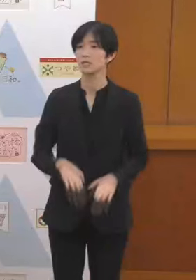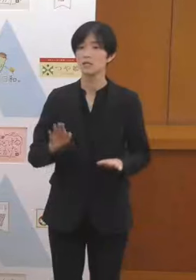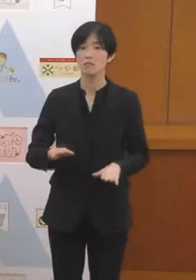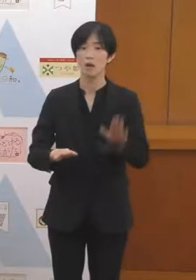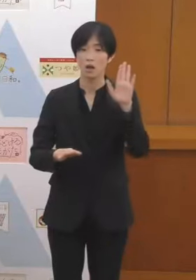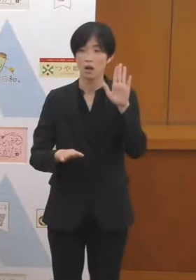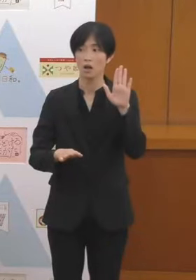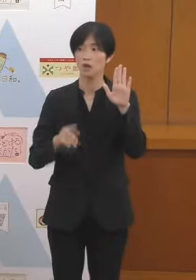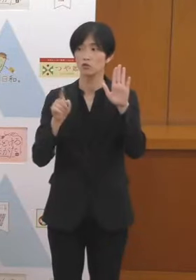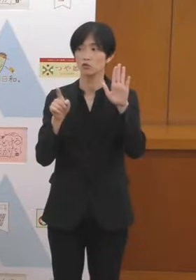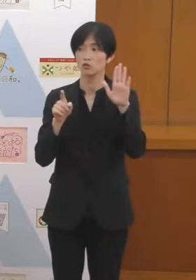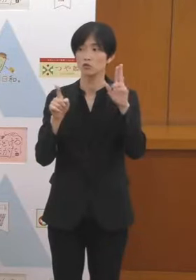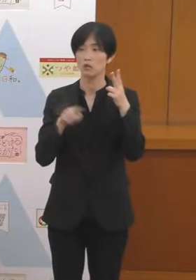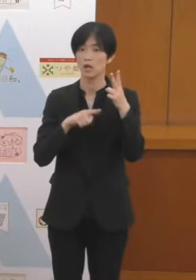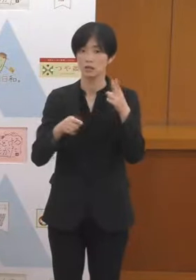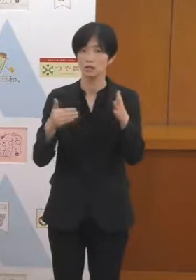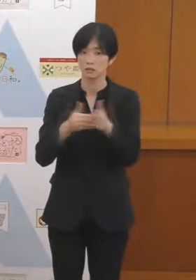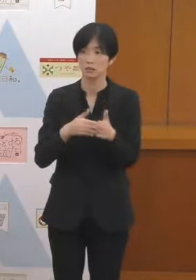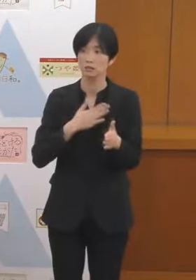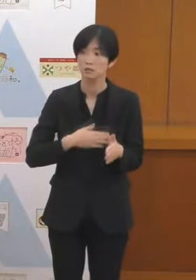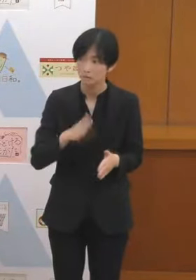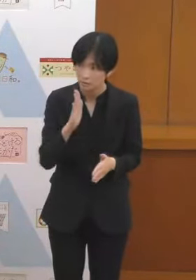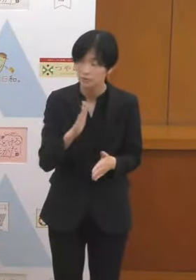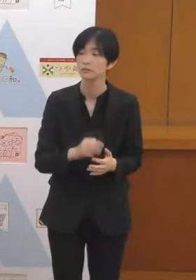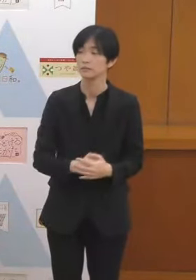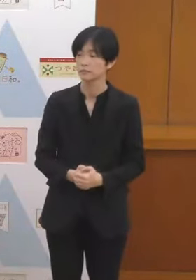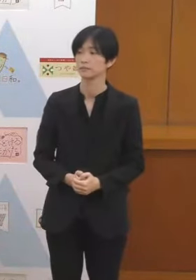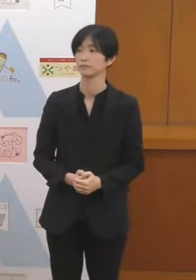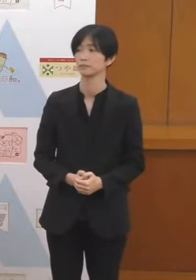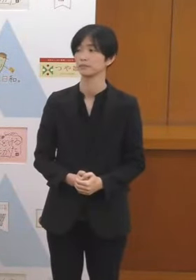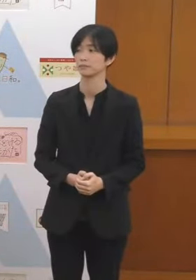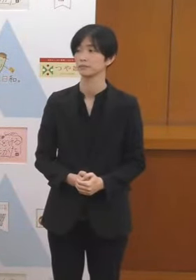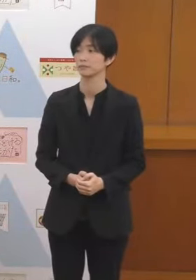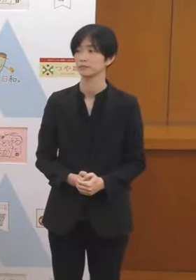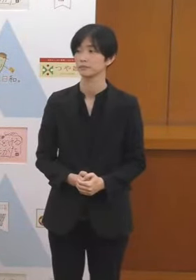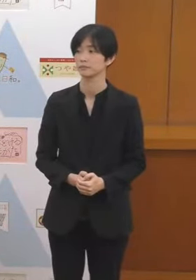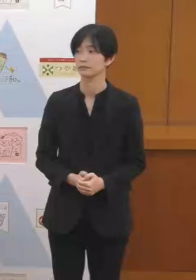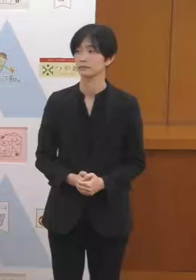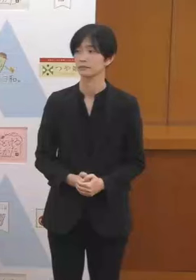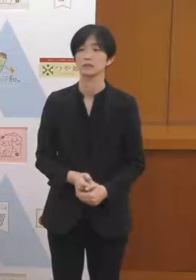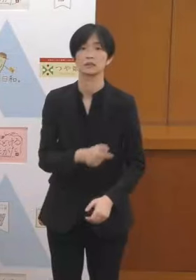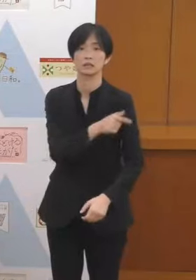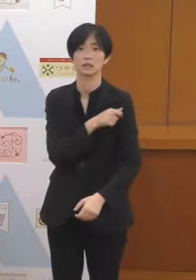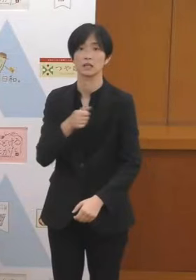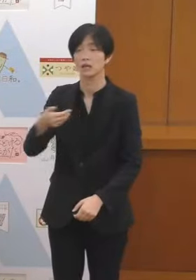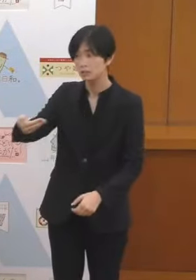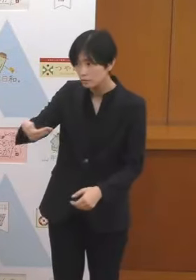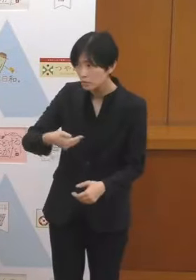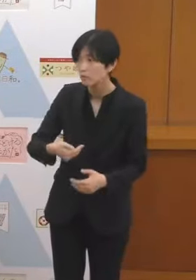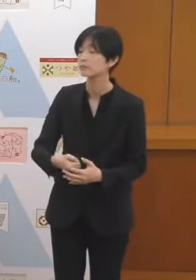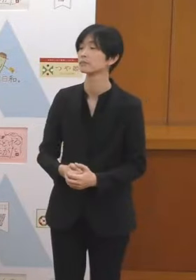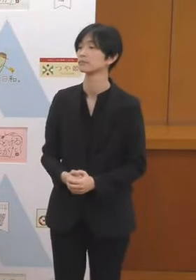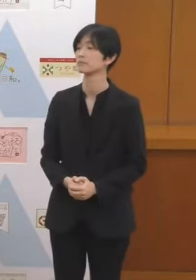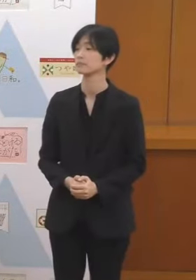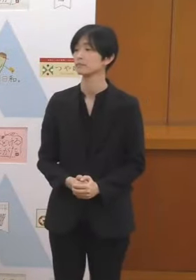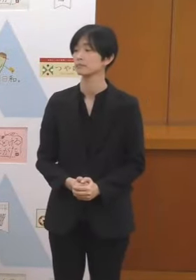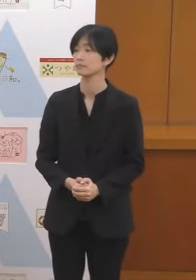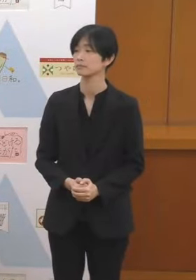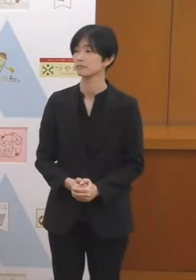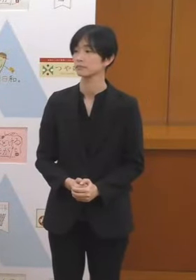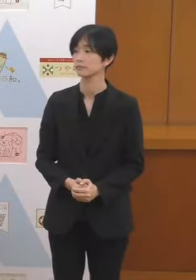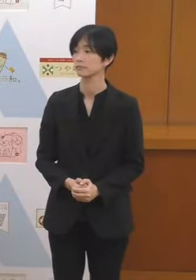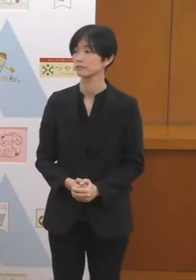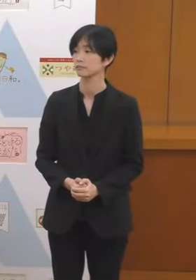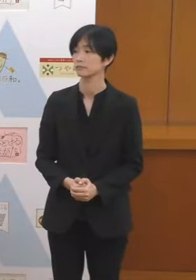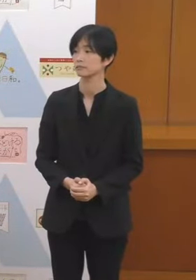てらっしゃる方で最後にせていただきますまずNHKさんお願いいたしますああのNHKの岡野ですよろしくお願いいたしますはい